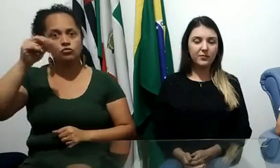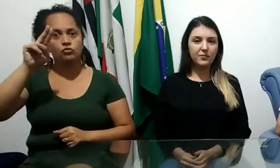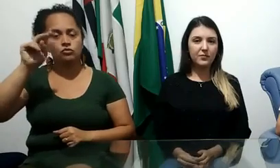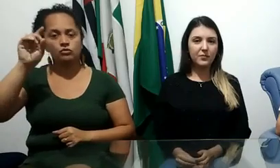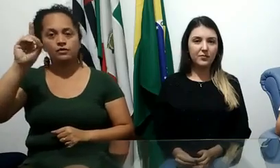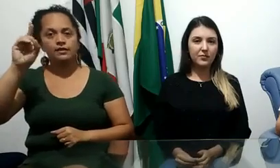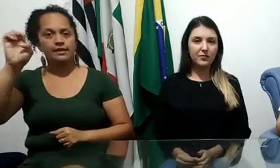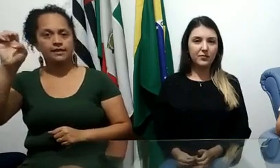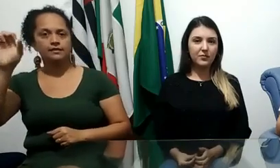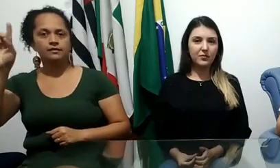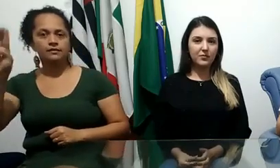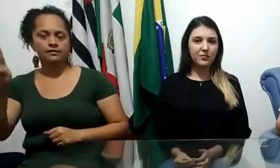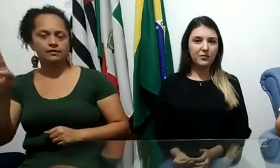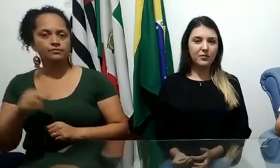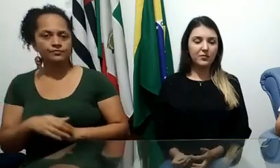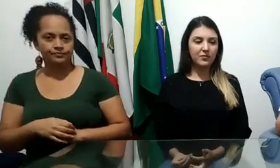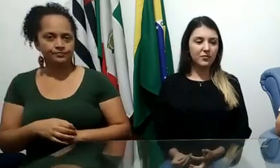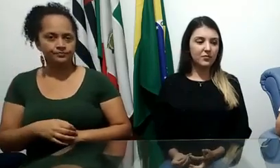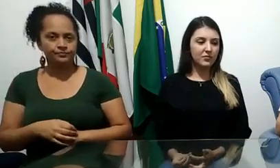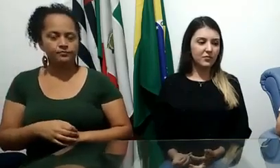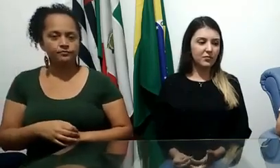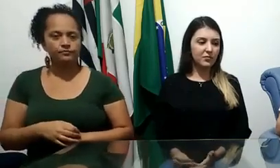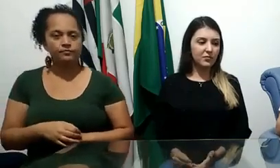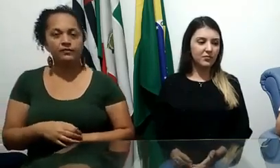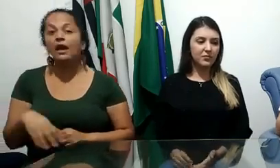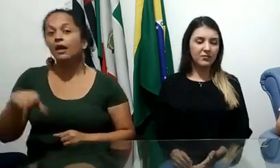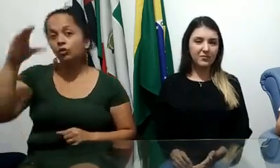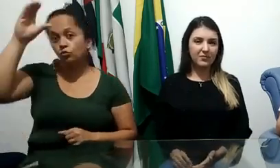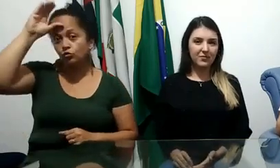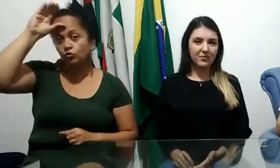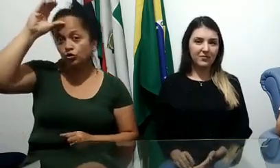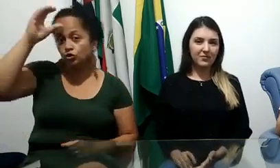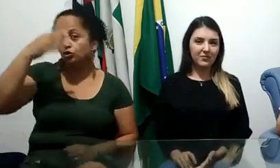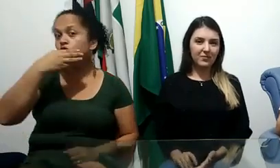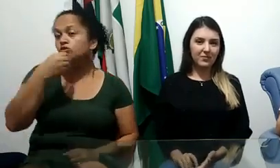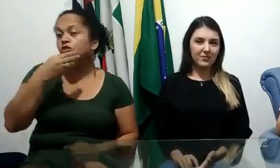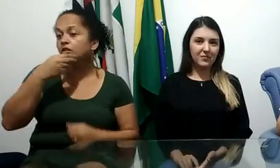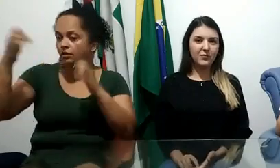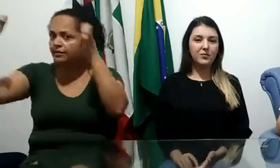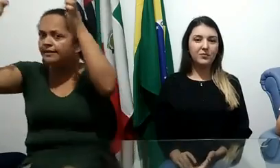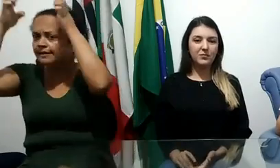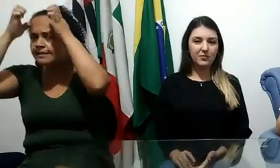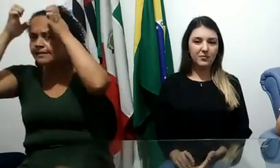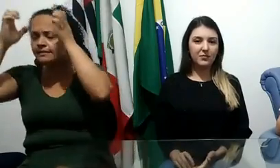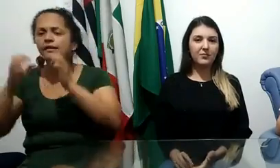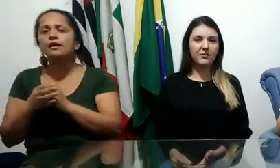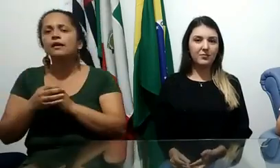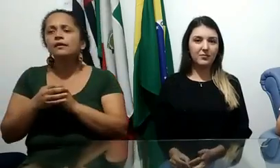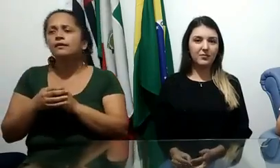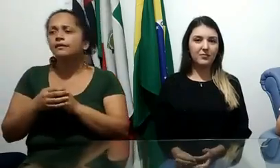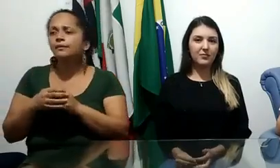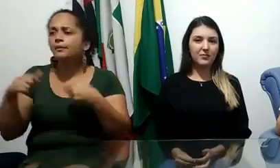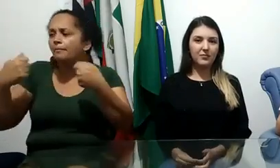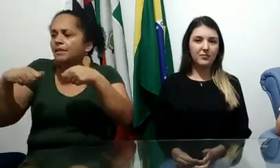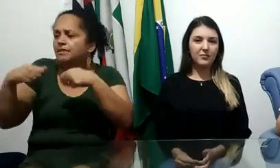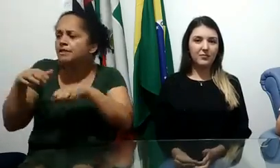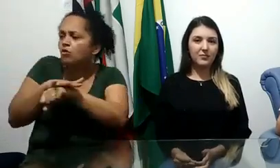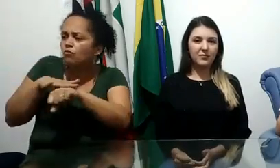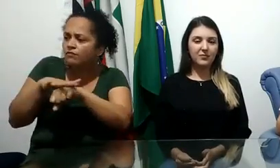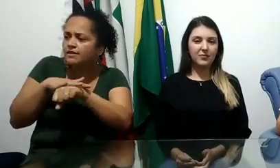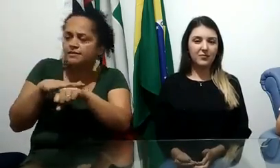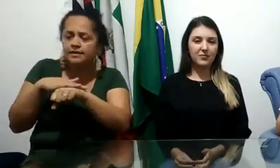E aí então Mordecai, que é o tio da Esther, fica sabendo e vai interceder, vai tentar falar com ela, para ela falar